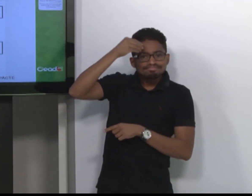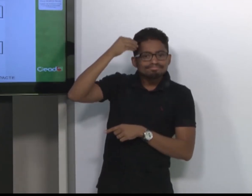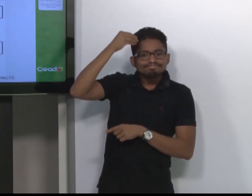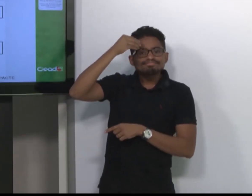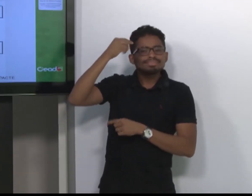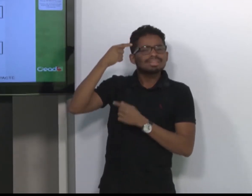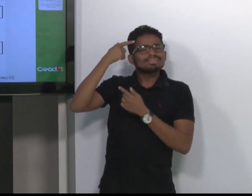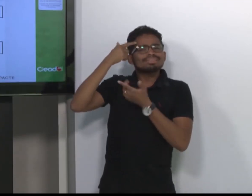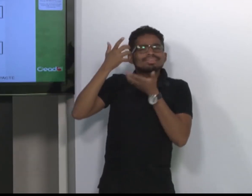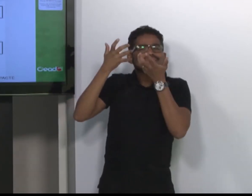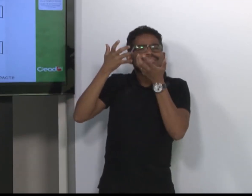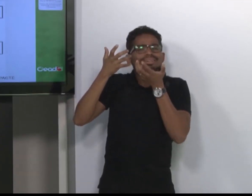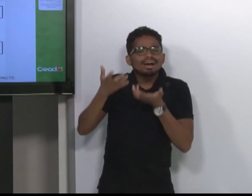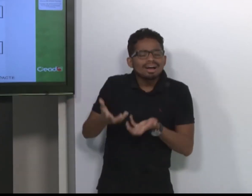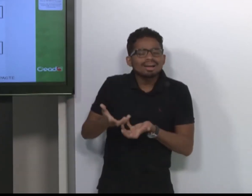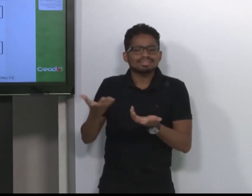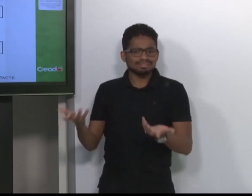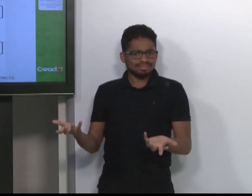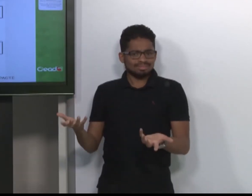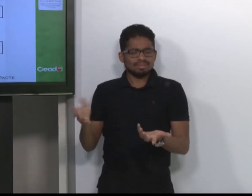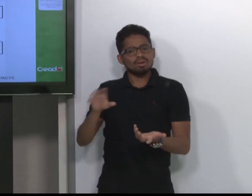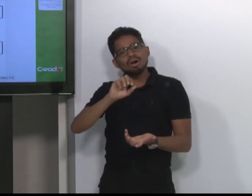psicologicamente cansado.